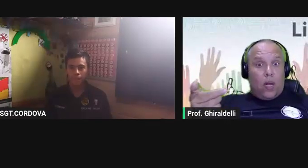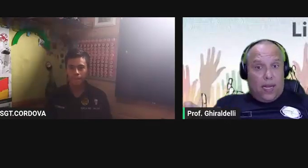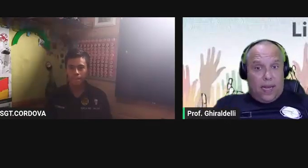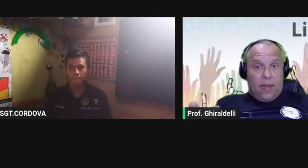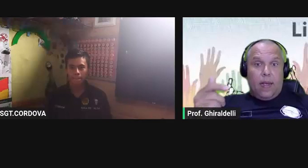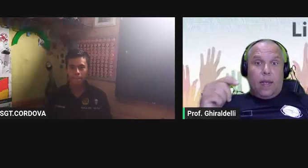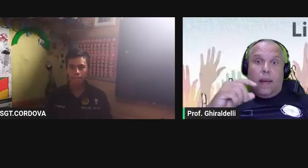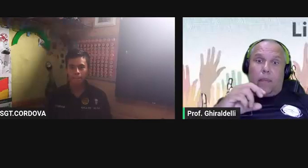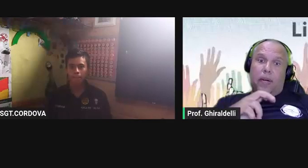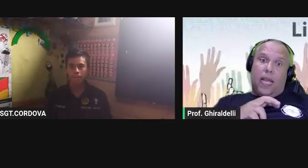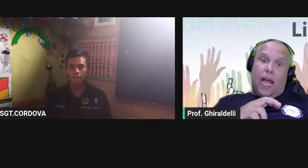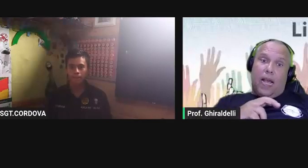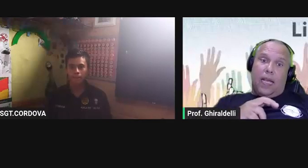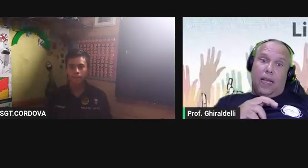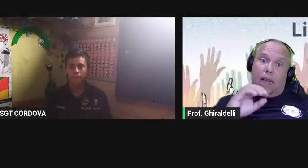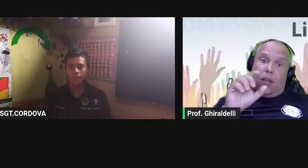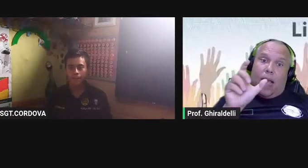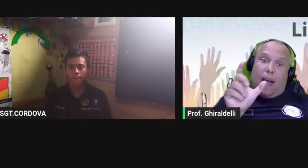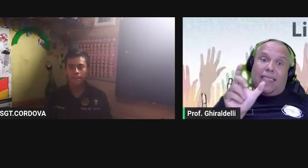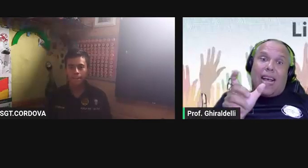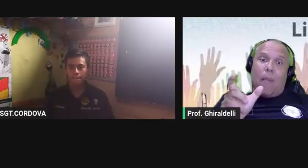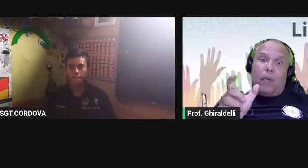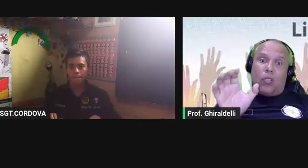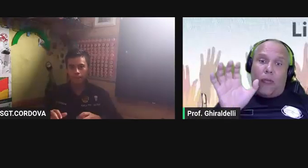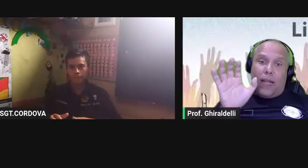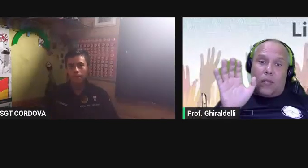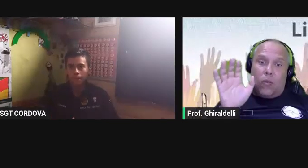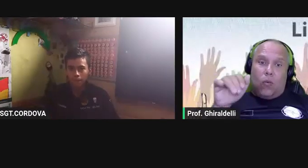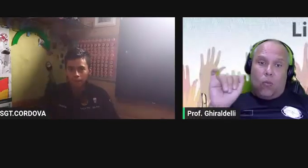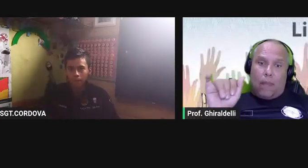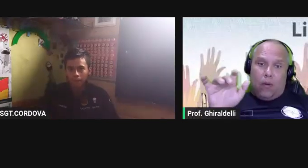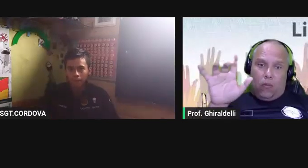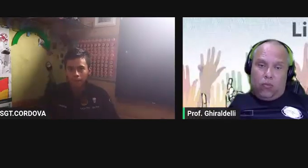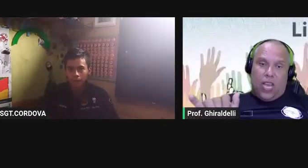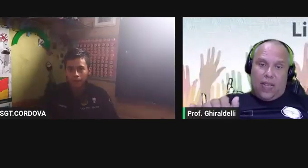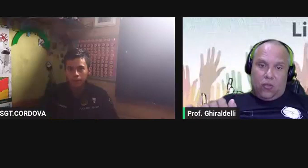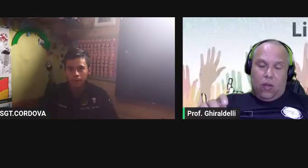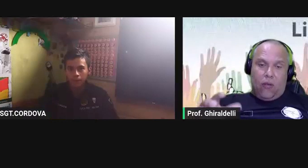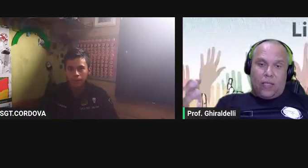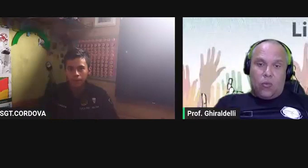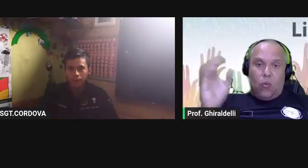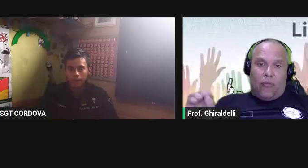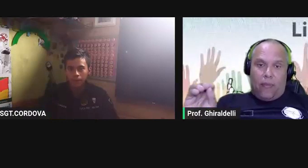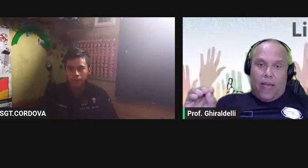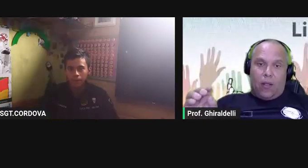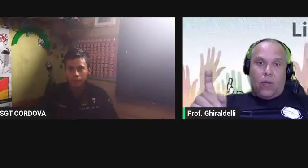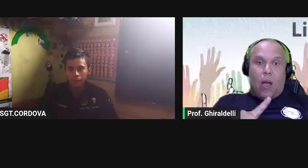quê? Porque aí é mais rápido, eu só faço um gesto, eu faço um movimento que é uma